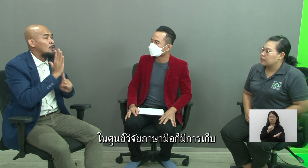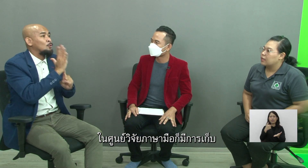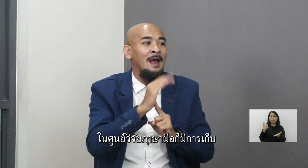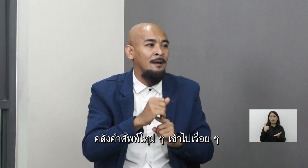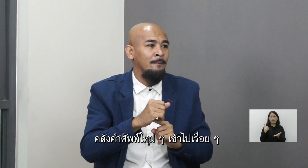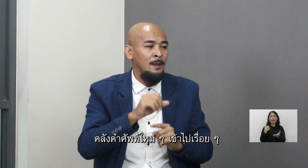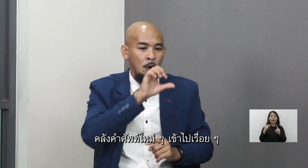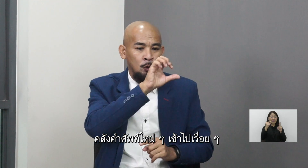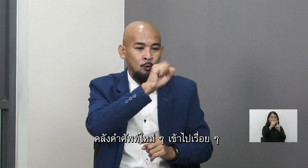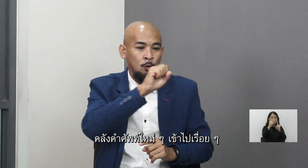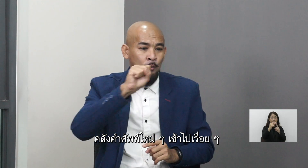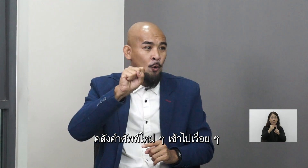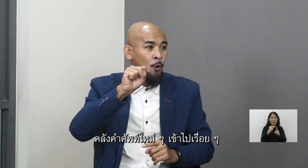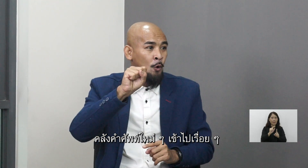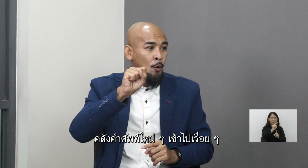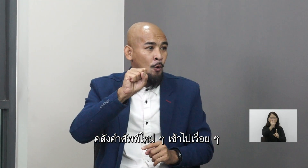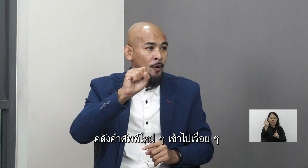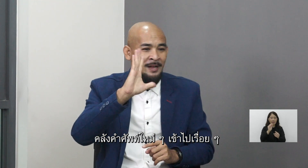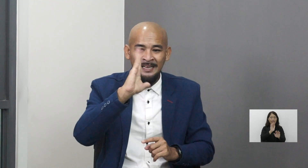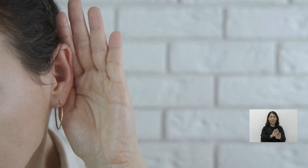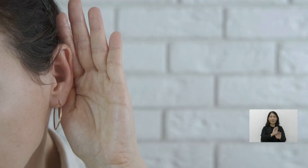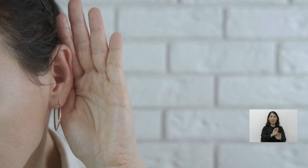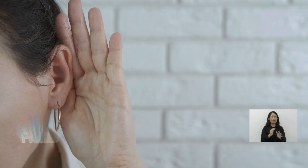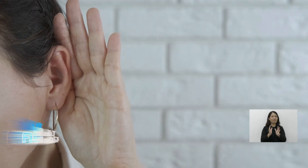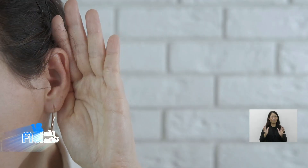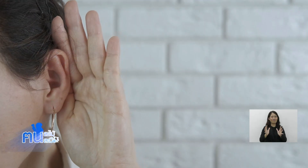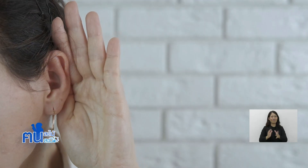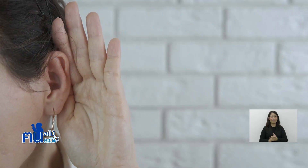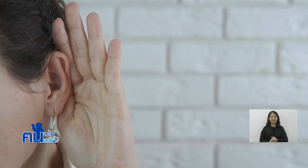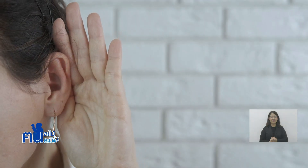การเก็บคลังคำศัพท์ใหม่ๆเข้าไปเรื่อยๆ